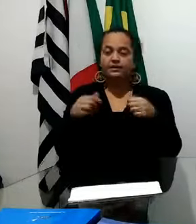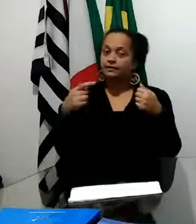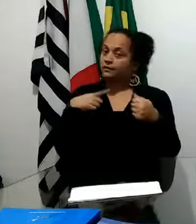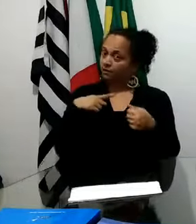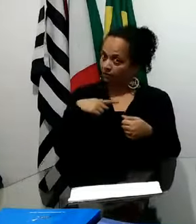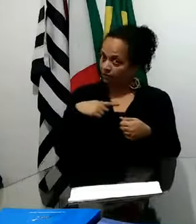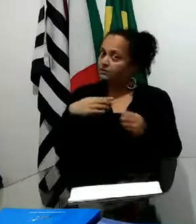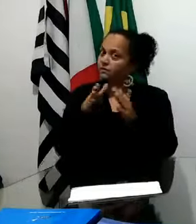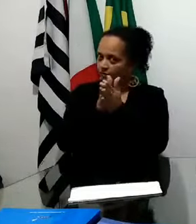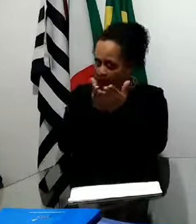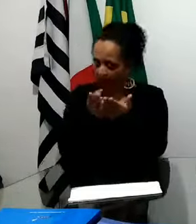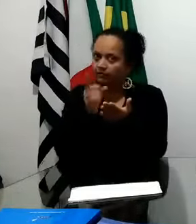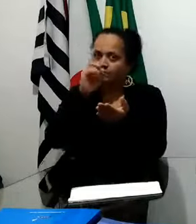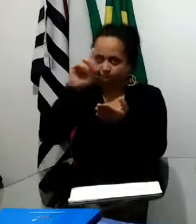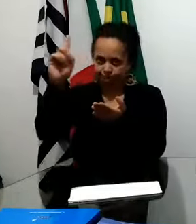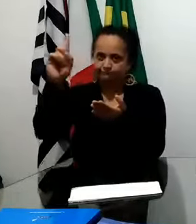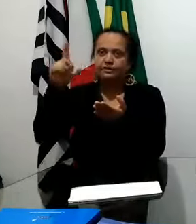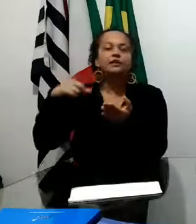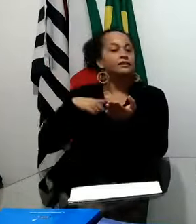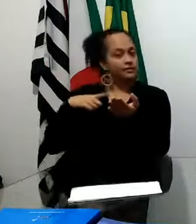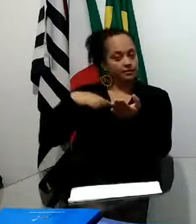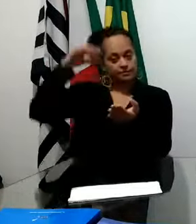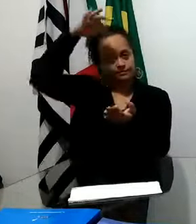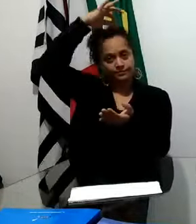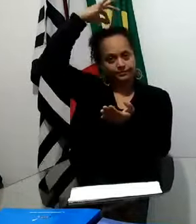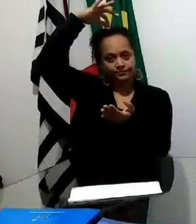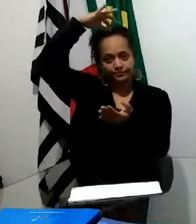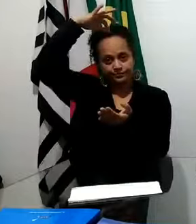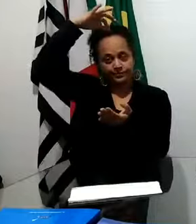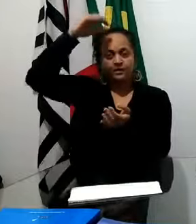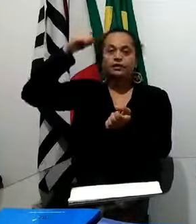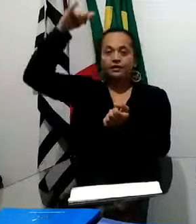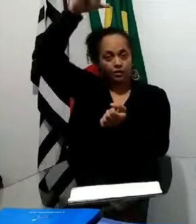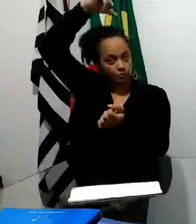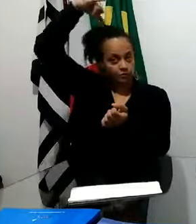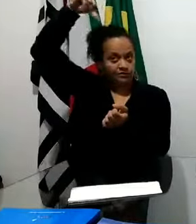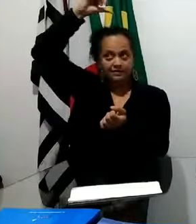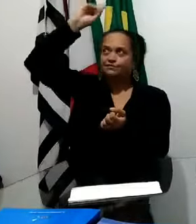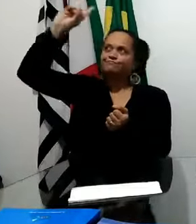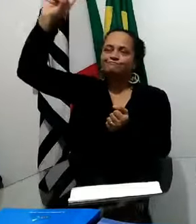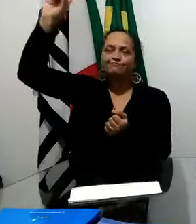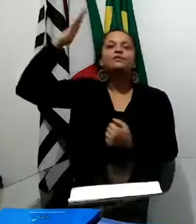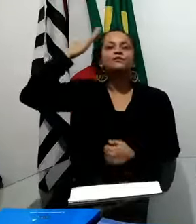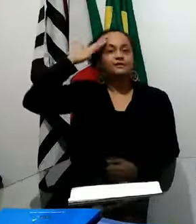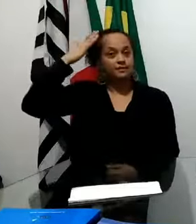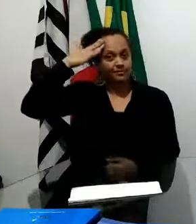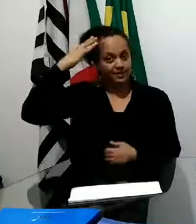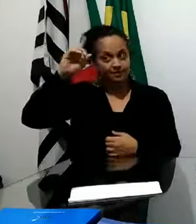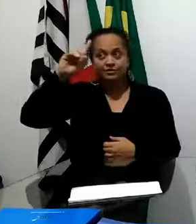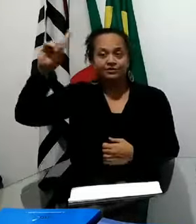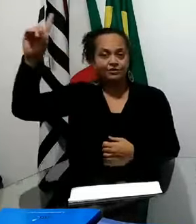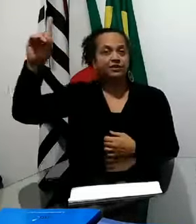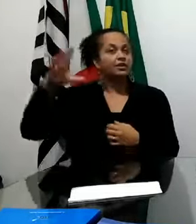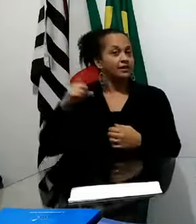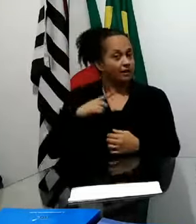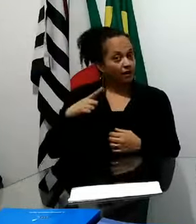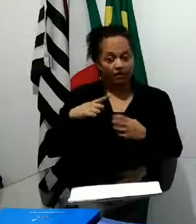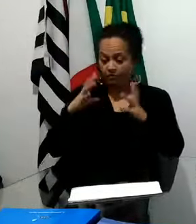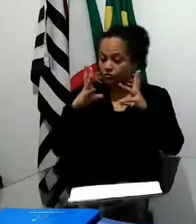de Deus, o Espírito Santo, a unção de Deus, sabedoria. Nós temos tudo disponível.